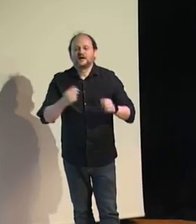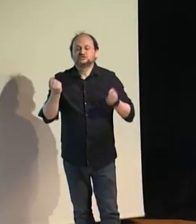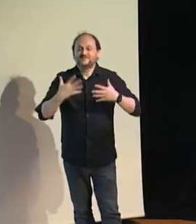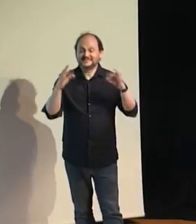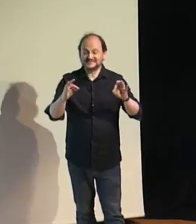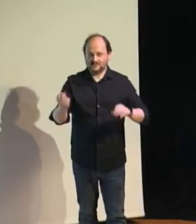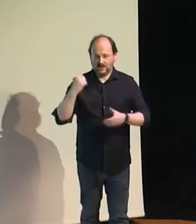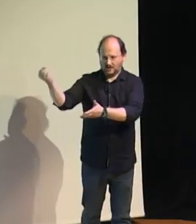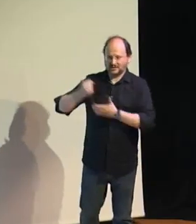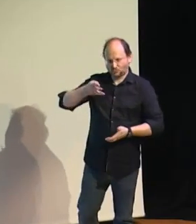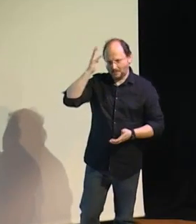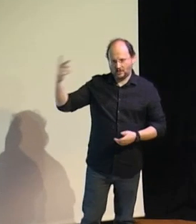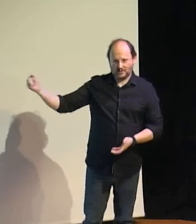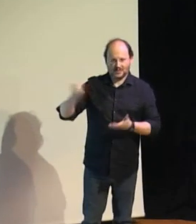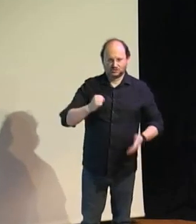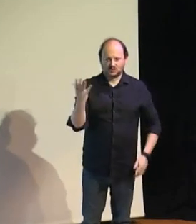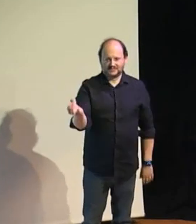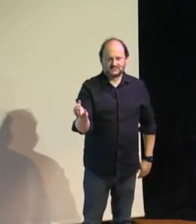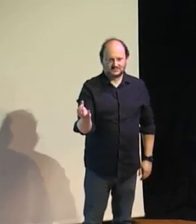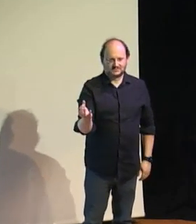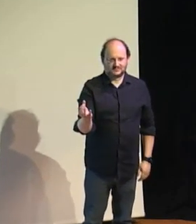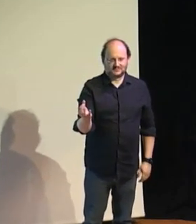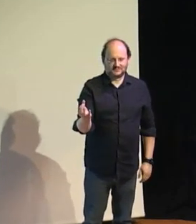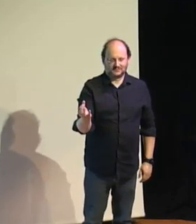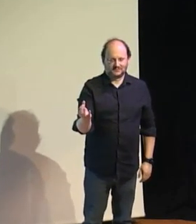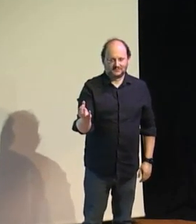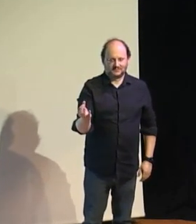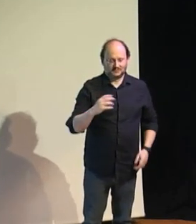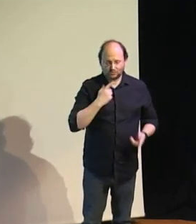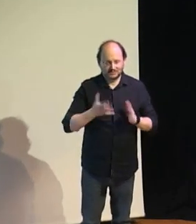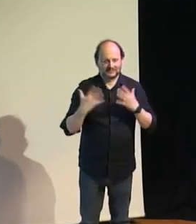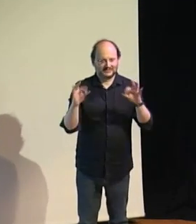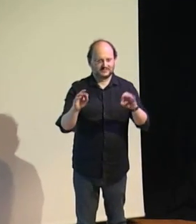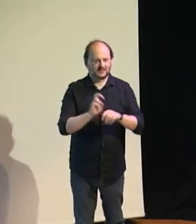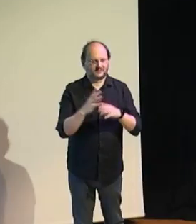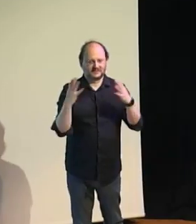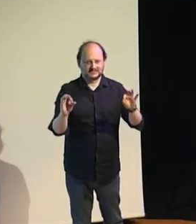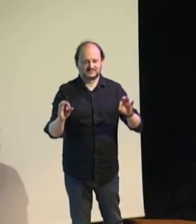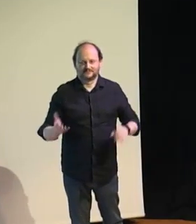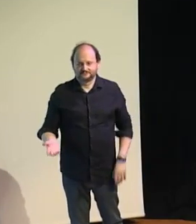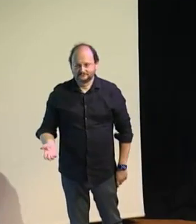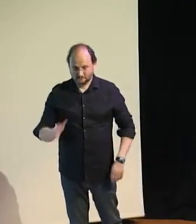On remet en route l'interprète. Donc le 10 vient de l'héritage culturel romain. On avait déjà cette configuration-là. Et on a gardé le